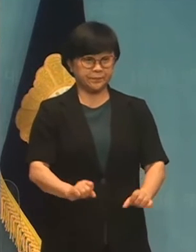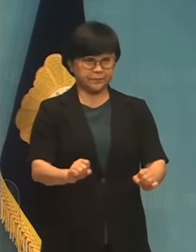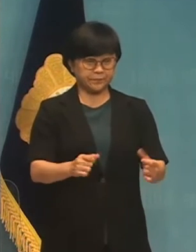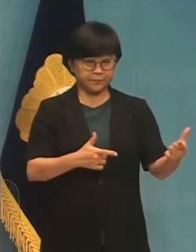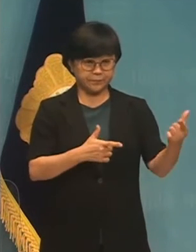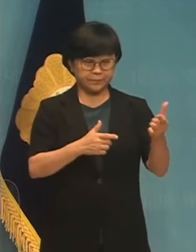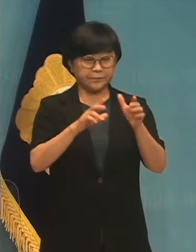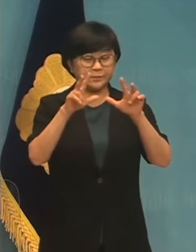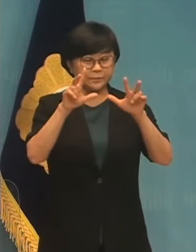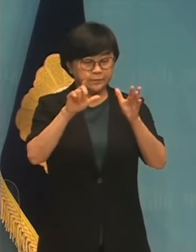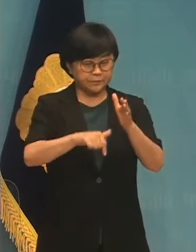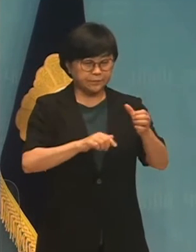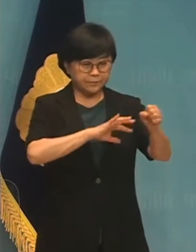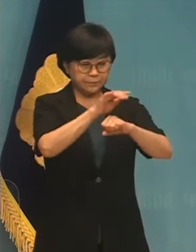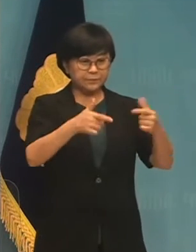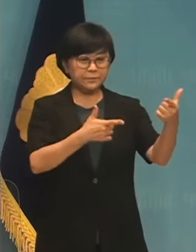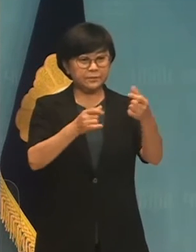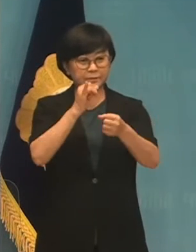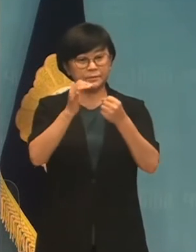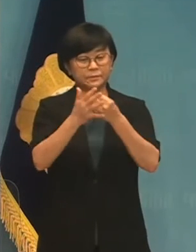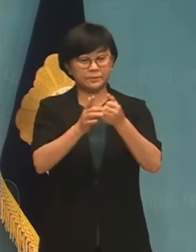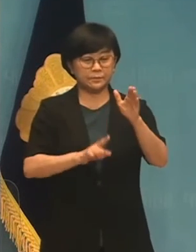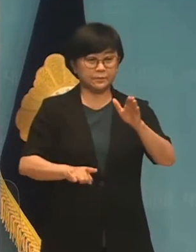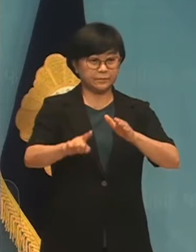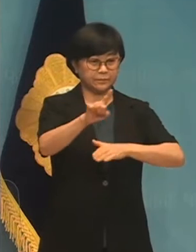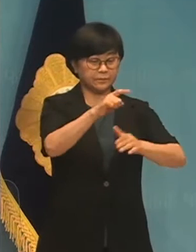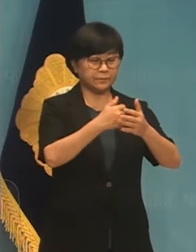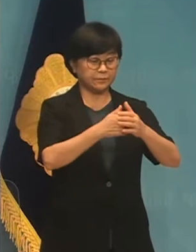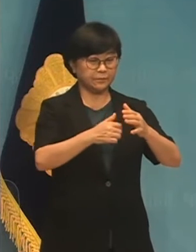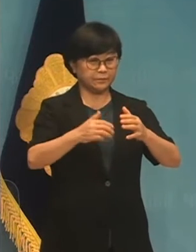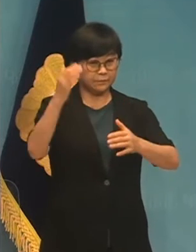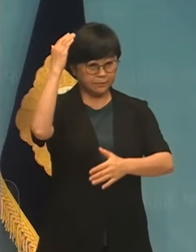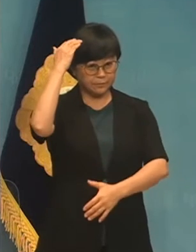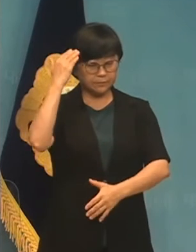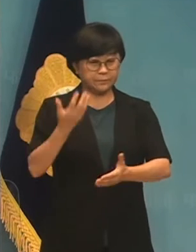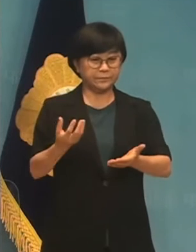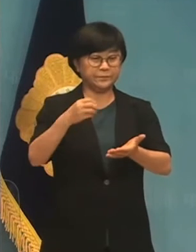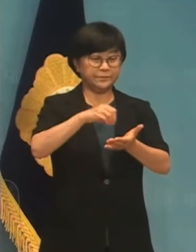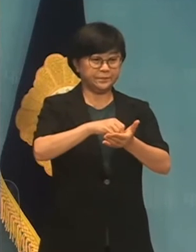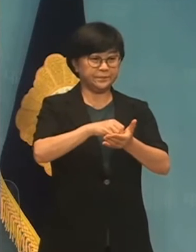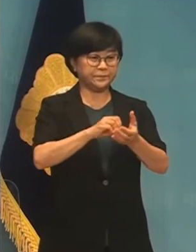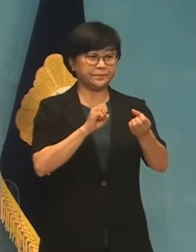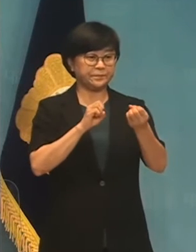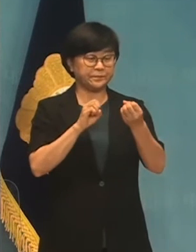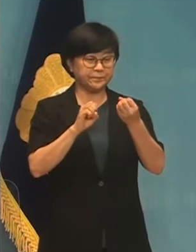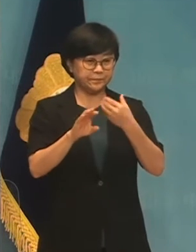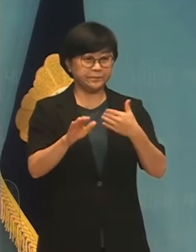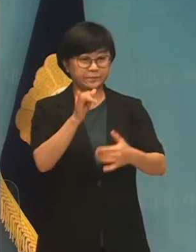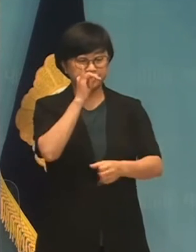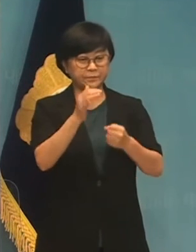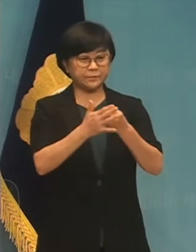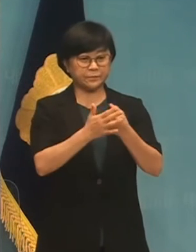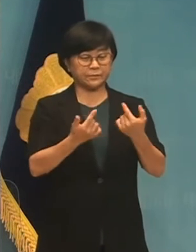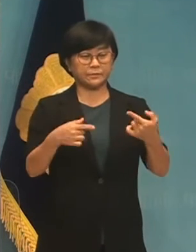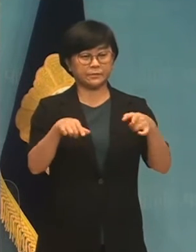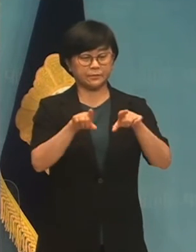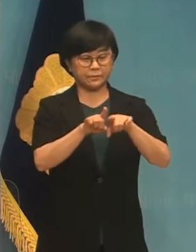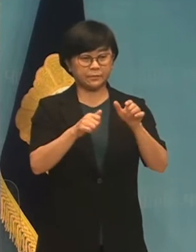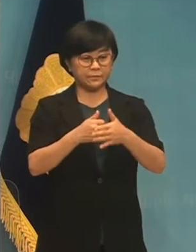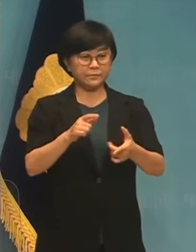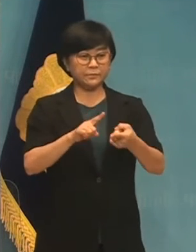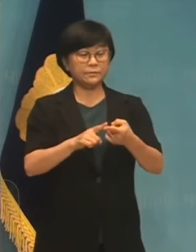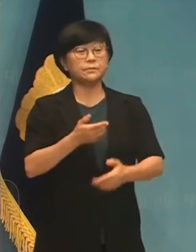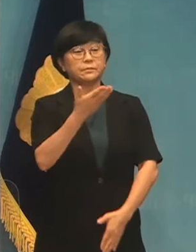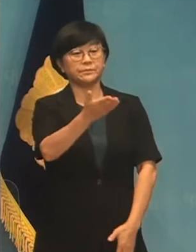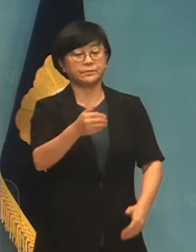동시대 온 인류가 겪고 있는 문제를 선진국의 일원이 된 대한민국이 앞서서 답을 내놓고 함께 해결하자고 손을